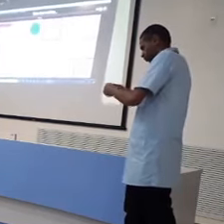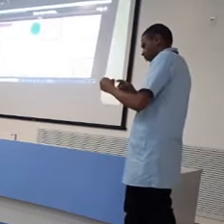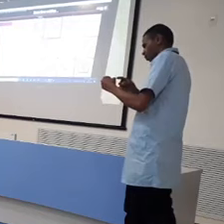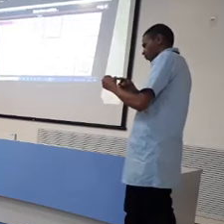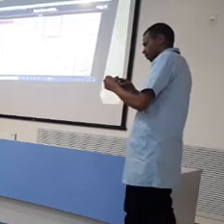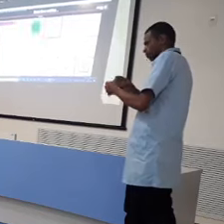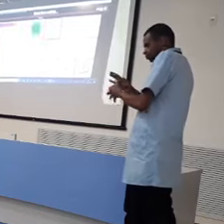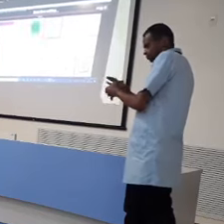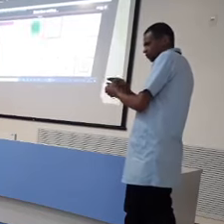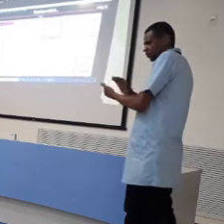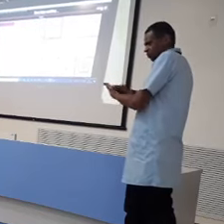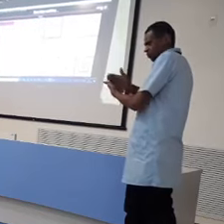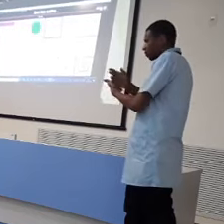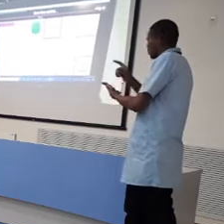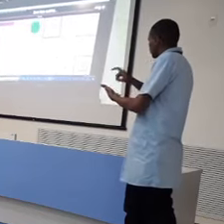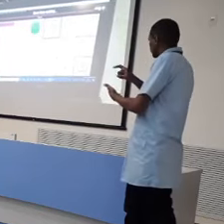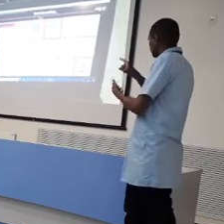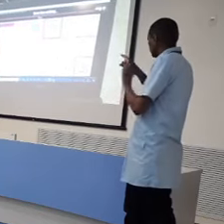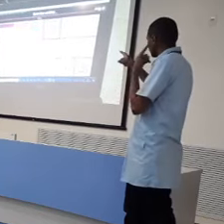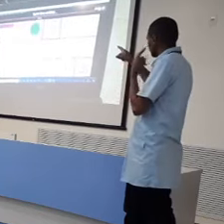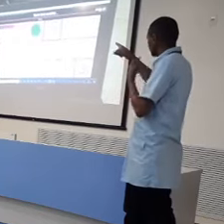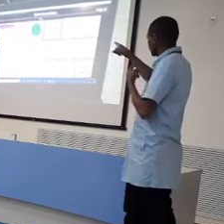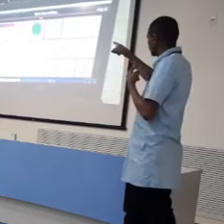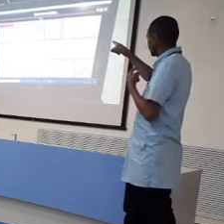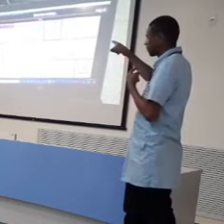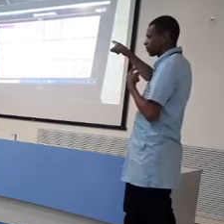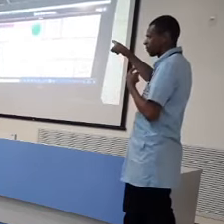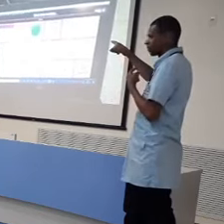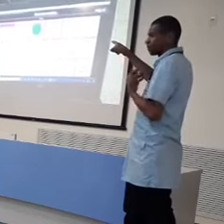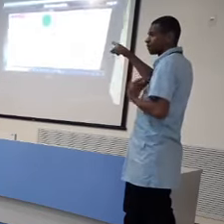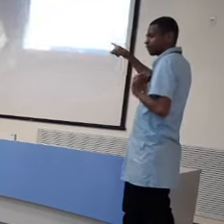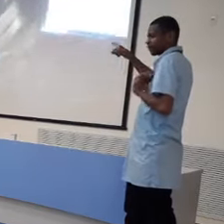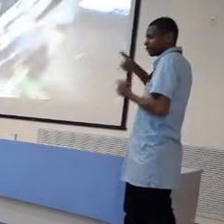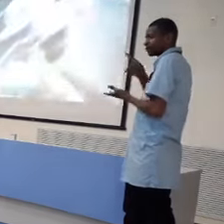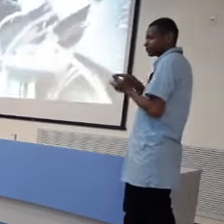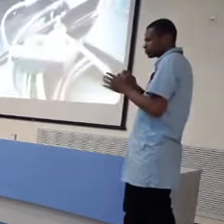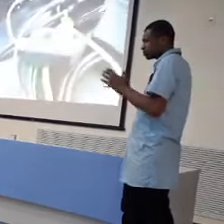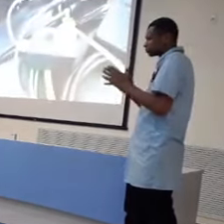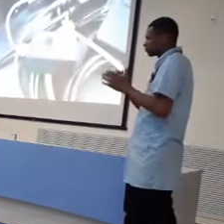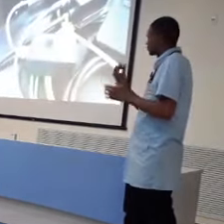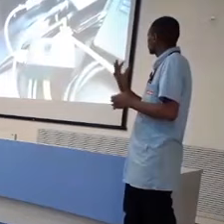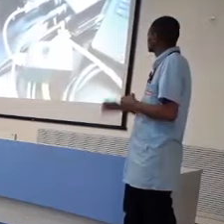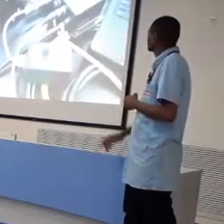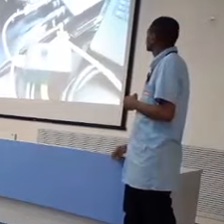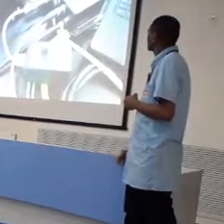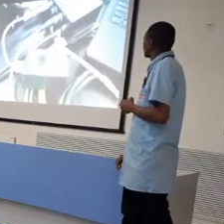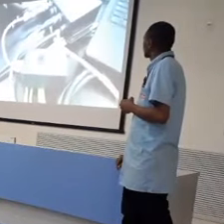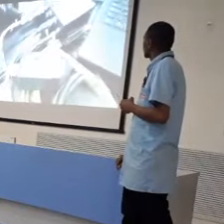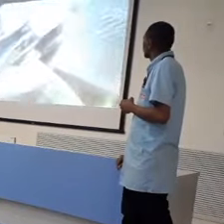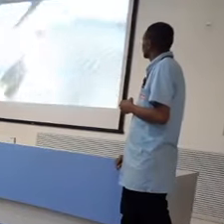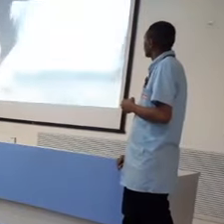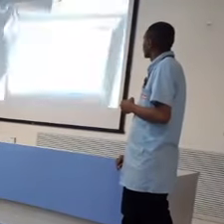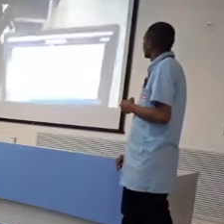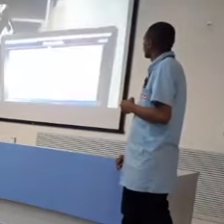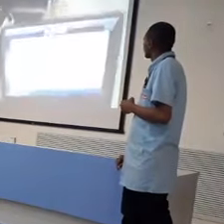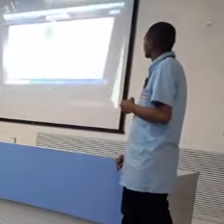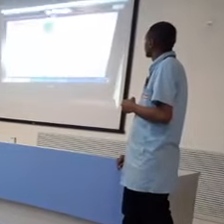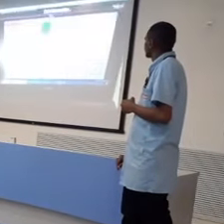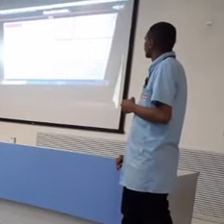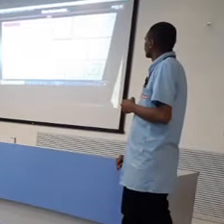vendo na tela ali que ele está com a vazão de aproximadamente 10 litros por minuto. Tá? Eu estou aqui com um simulador de